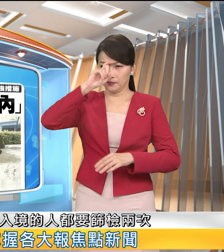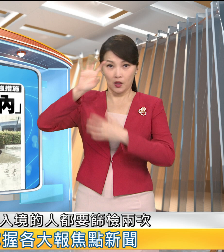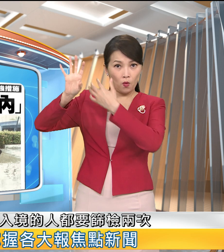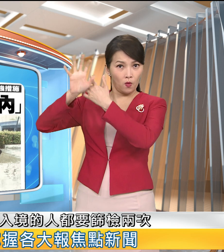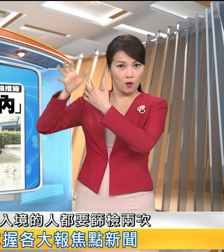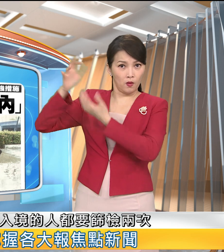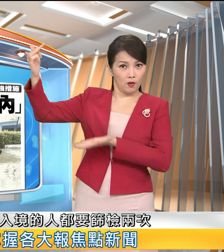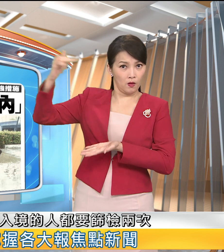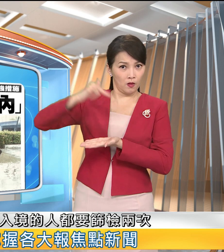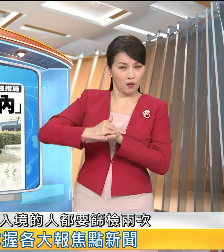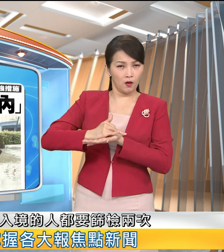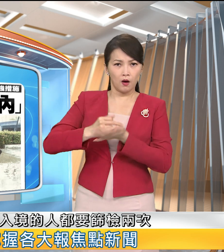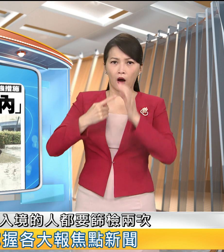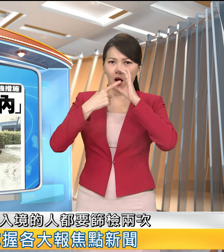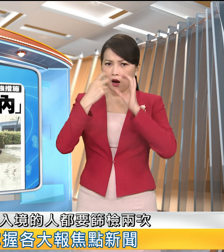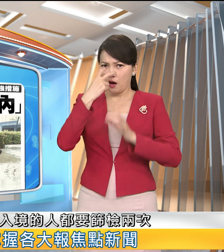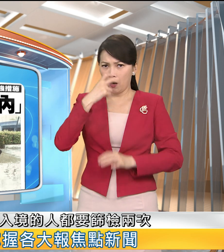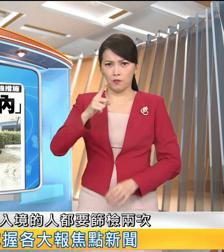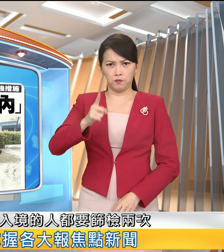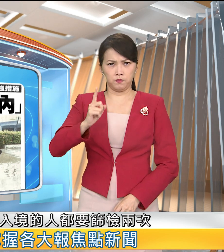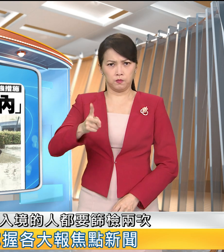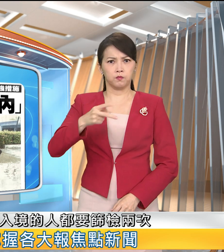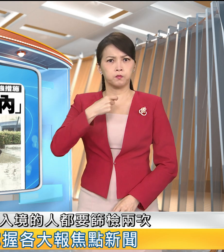境的人都要筛检2次。